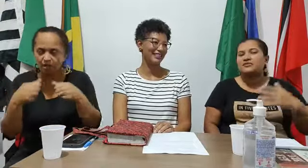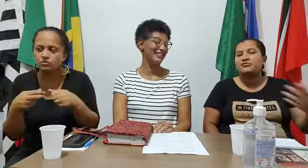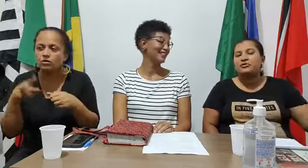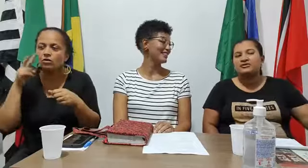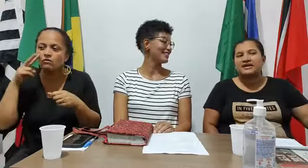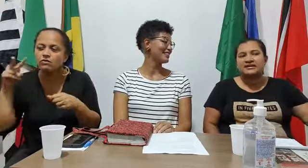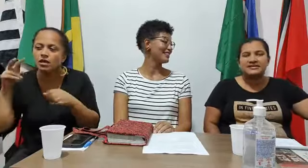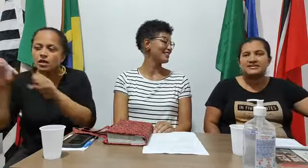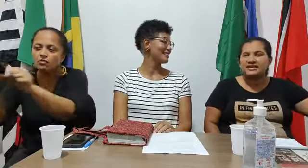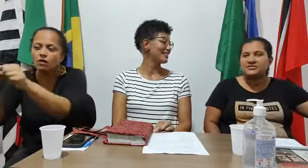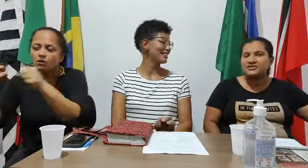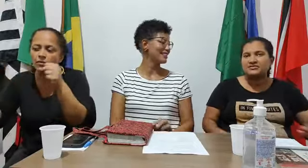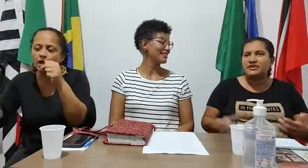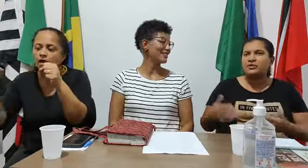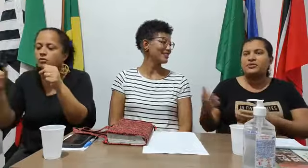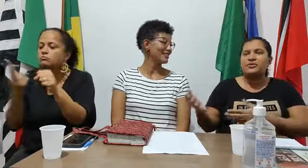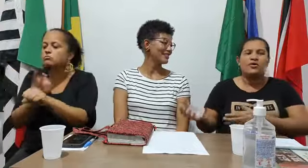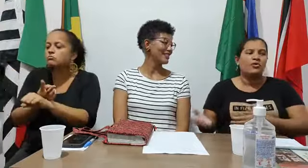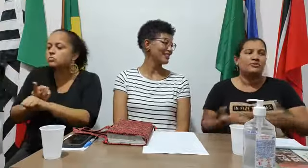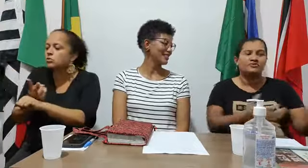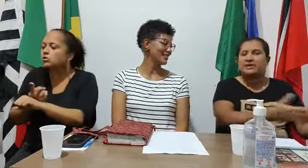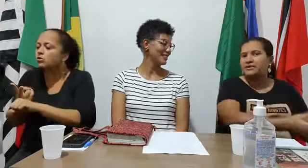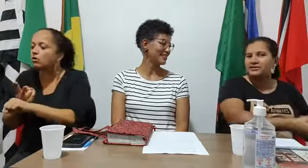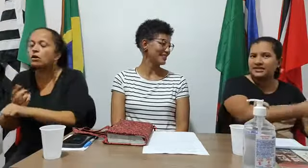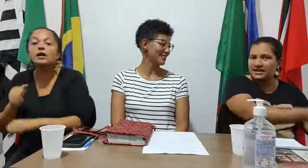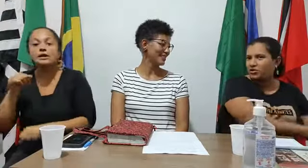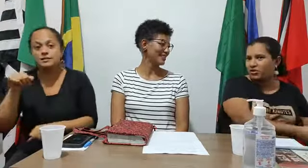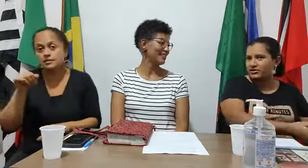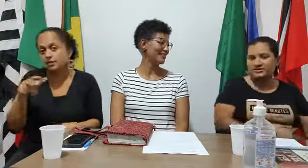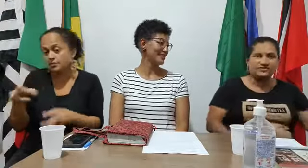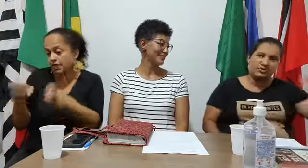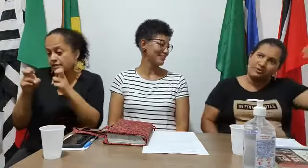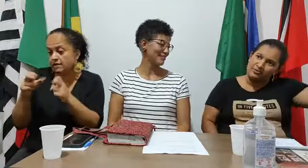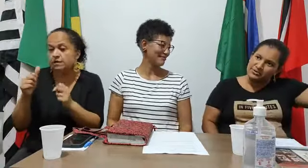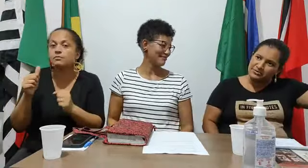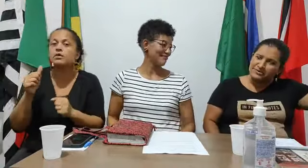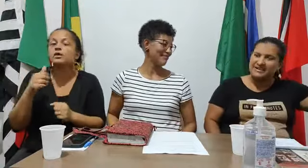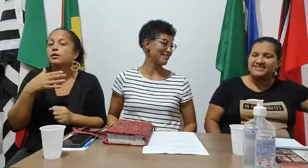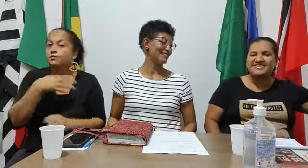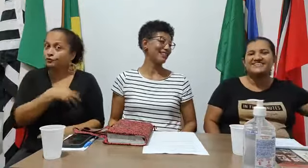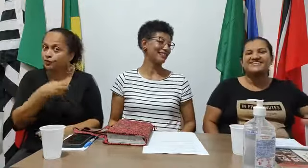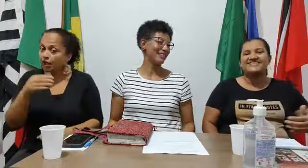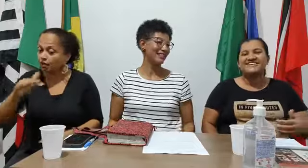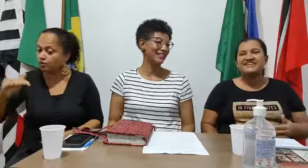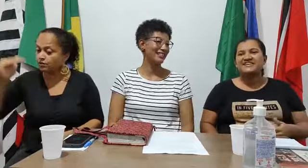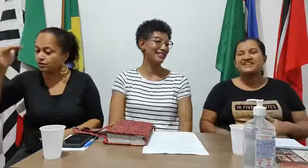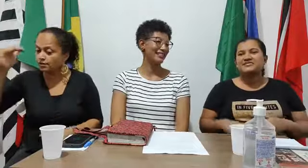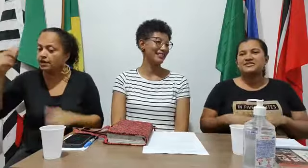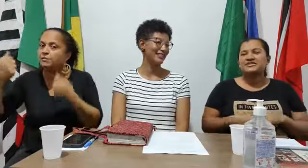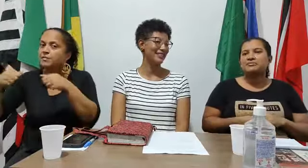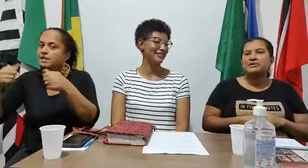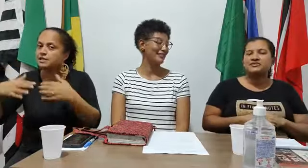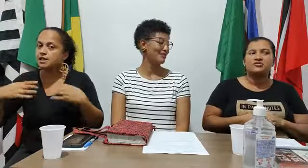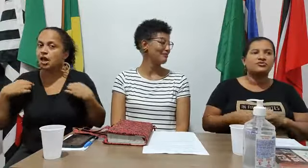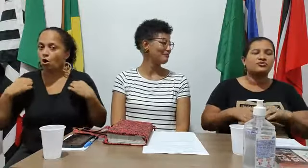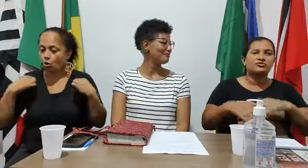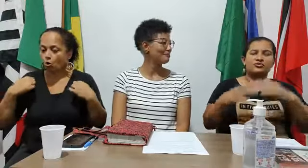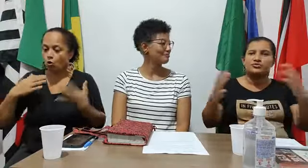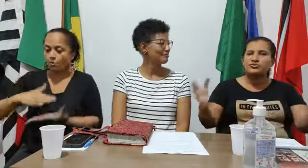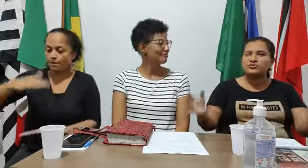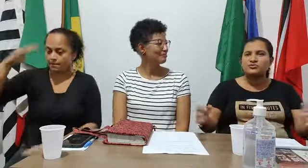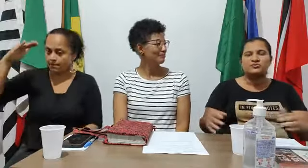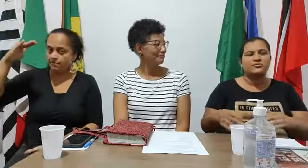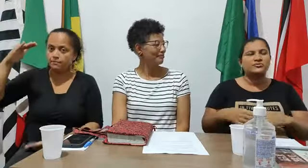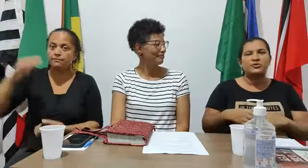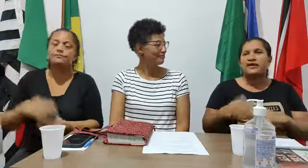você tem um filho que está crescendo, você não vai comprar uma roupa do tamanho dele agora, você vai comprar um pouquinho mais, né? Se você tem planos